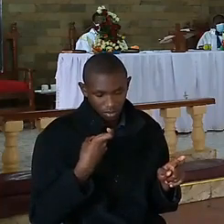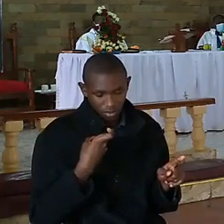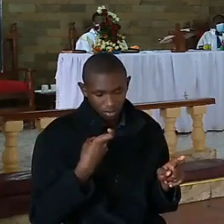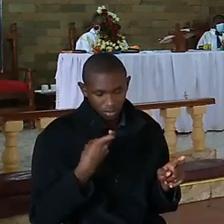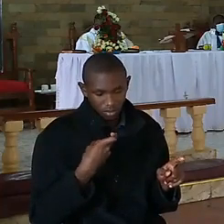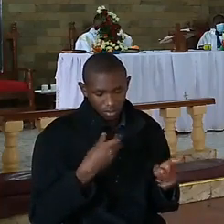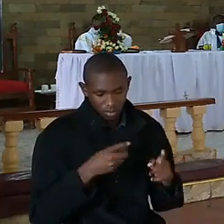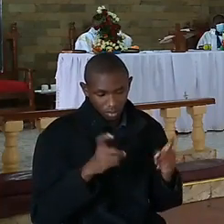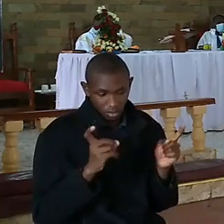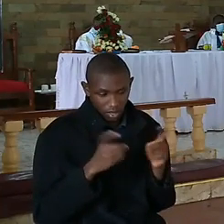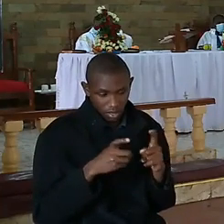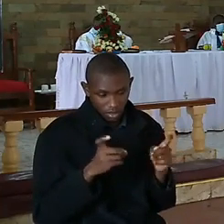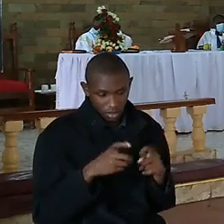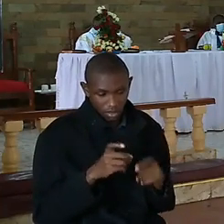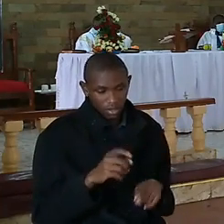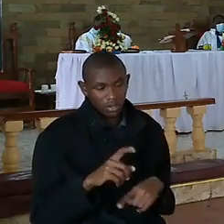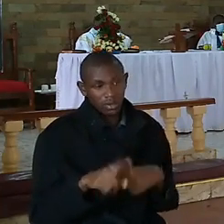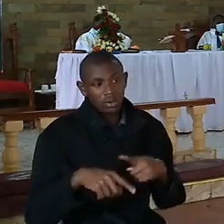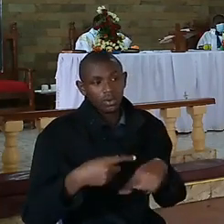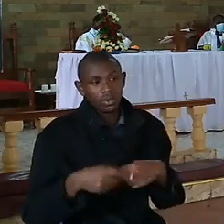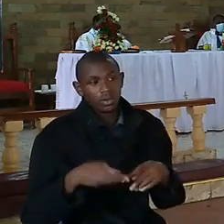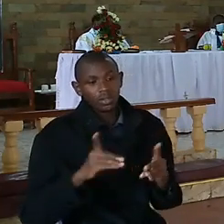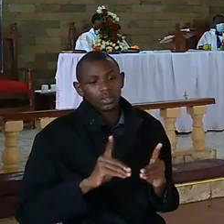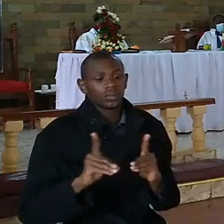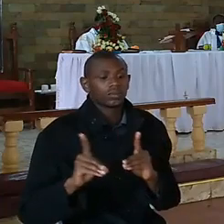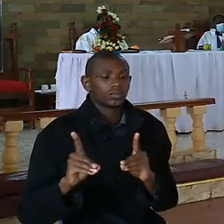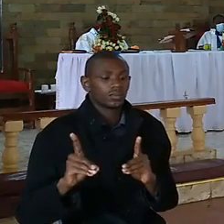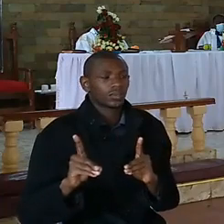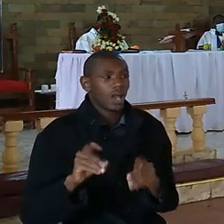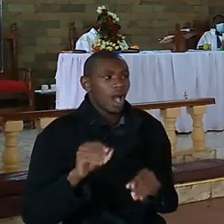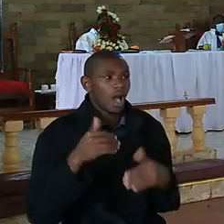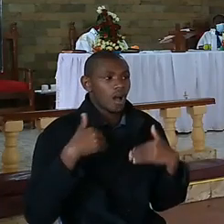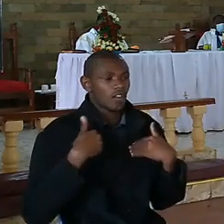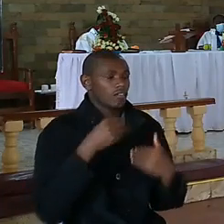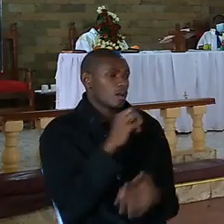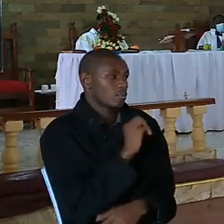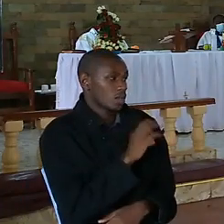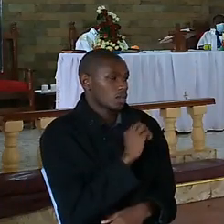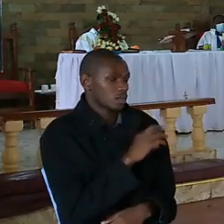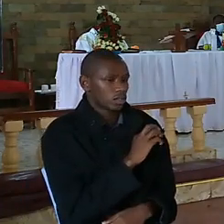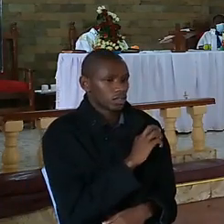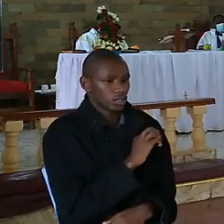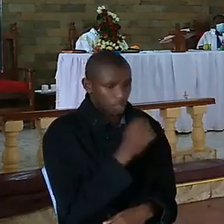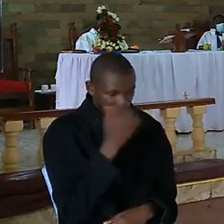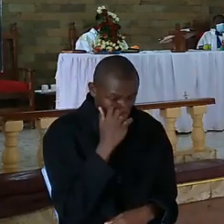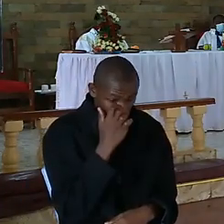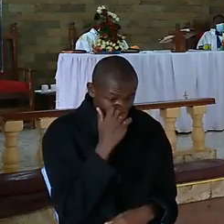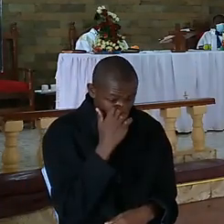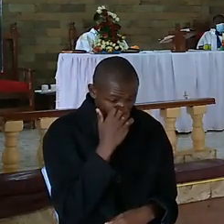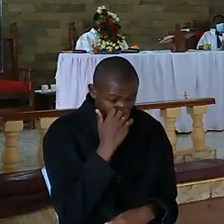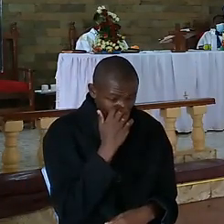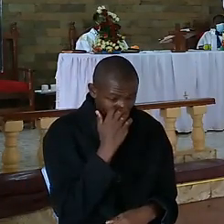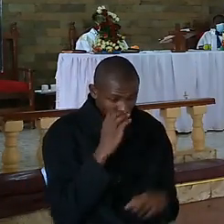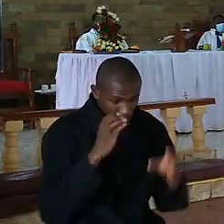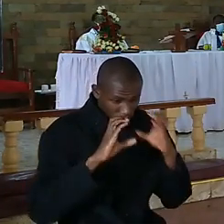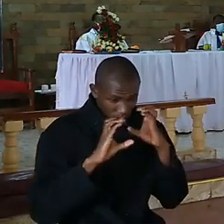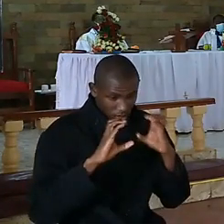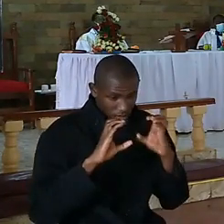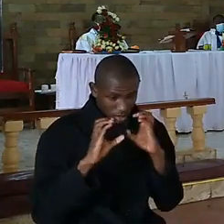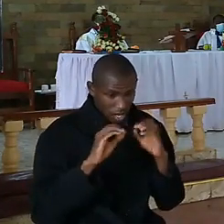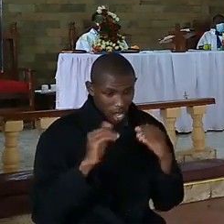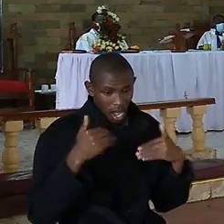agigithie na riria makinyirire magikorwo no mekugia na guoya no muhari wa 50 ukamariria gia